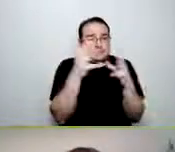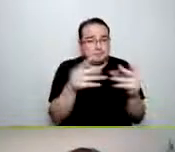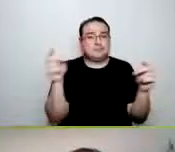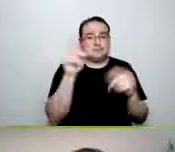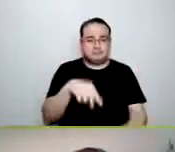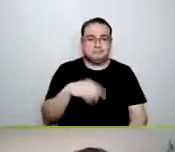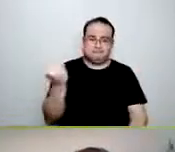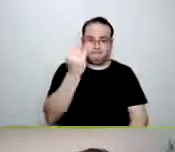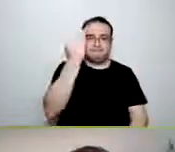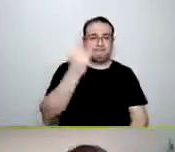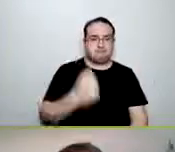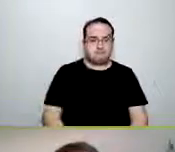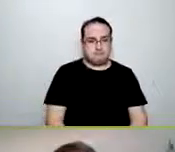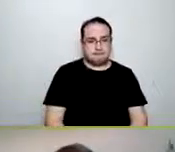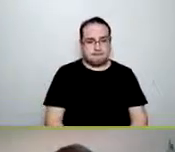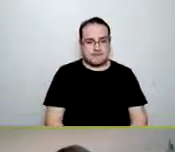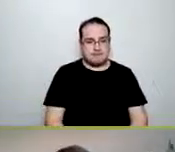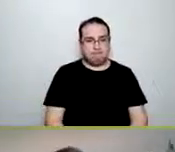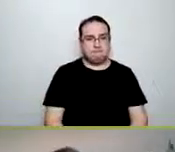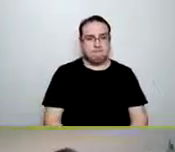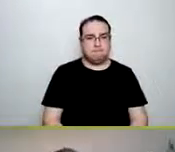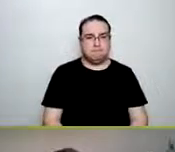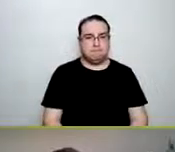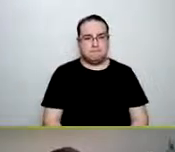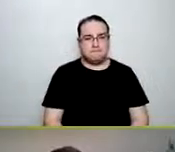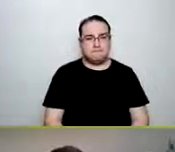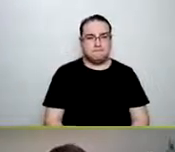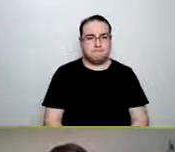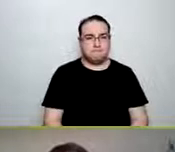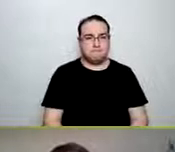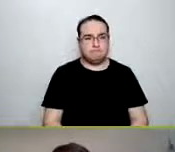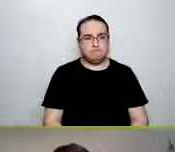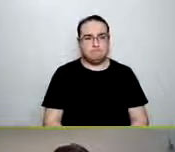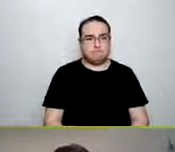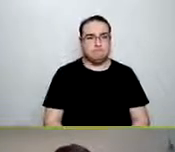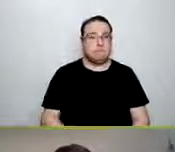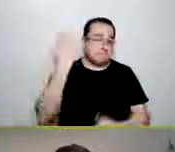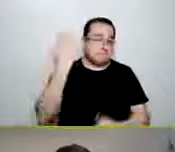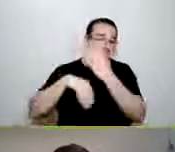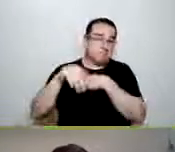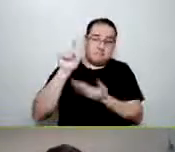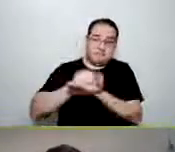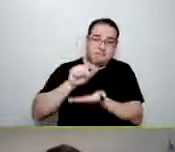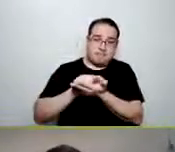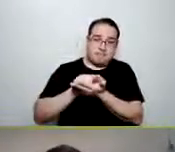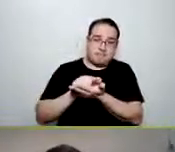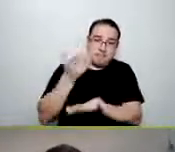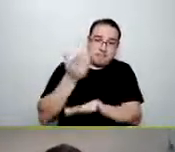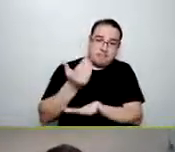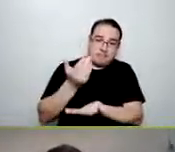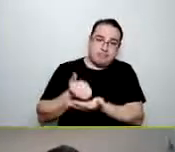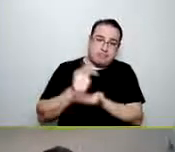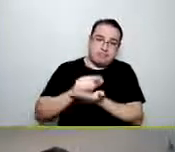importante. Antigamente, a gente conservava informação basicamente em papel, né?